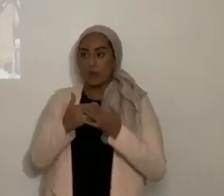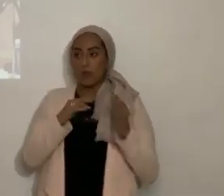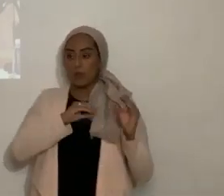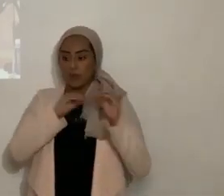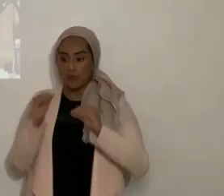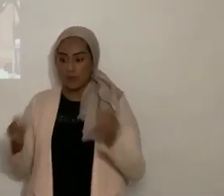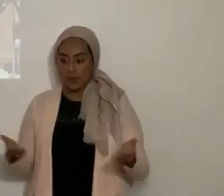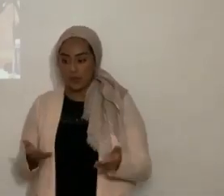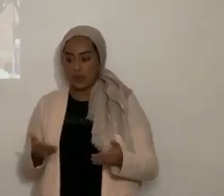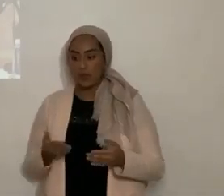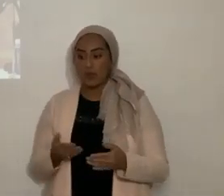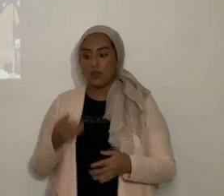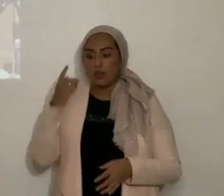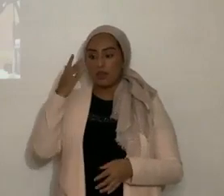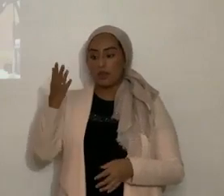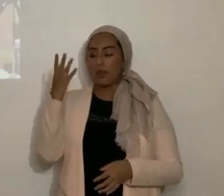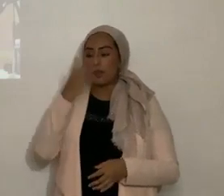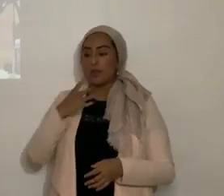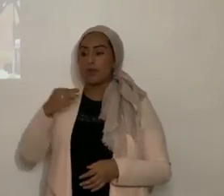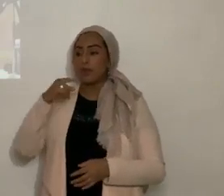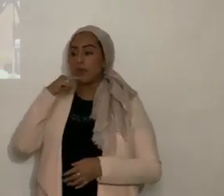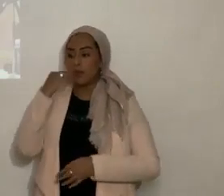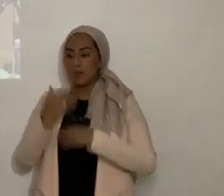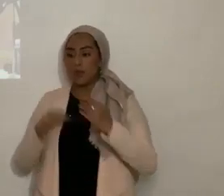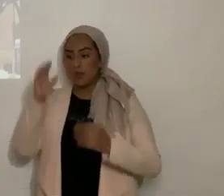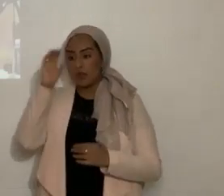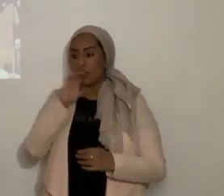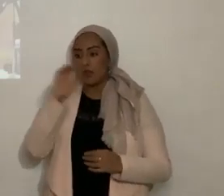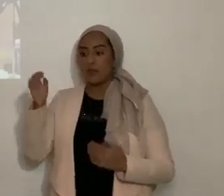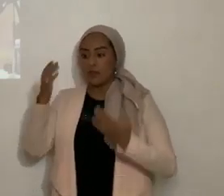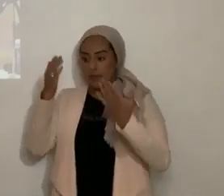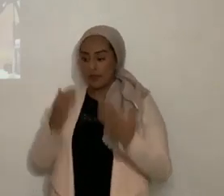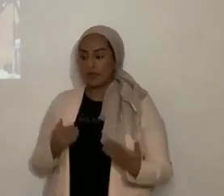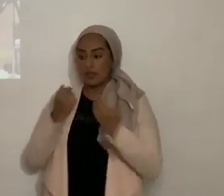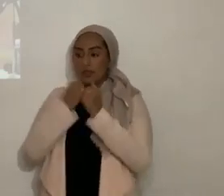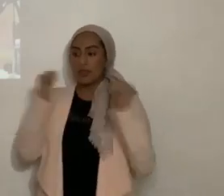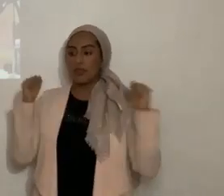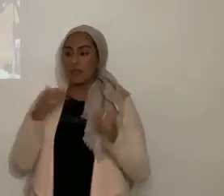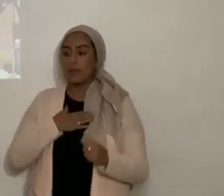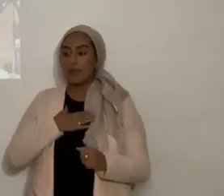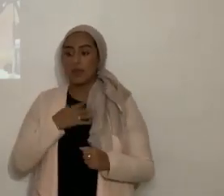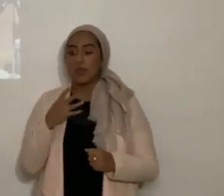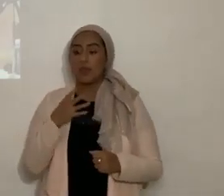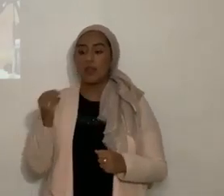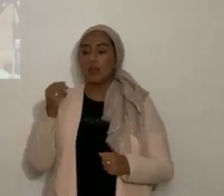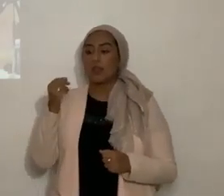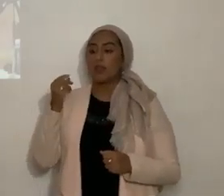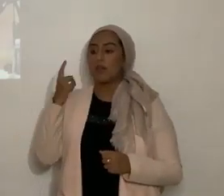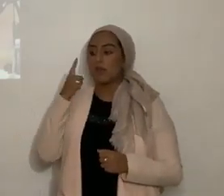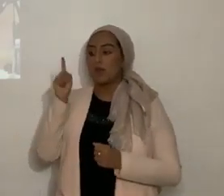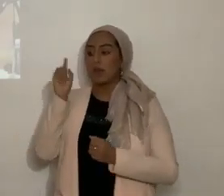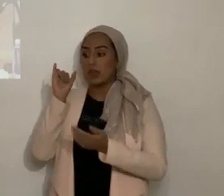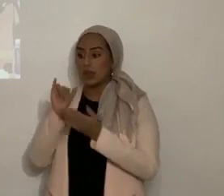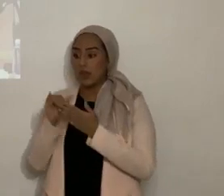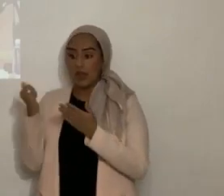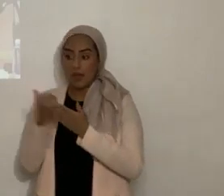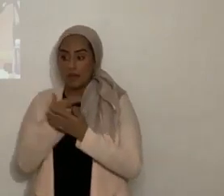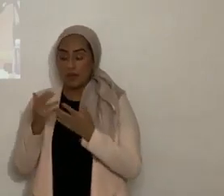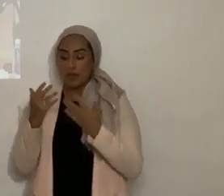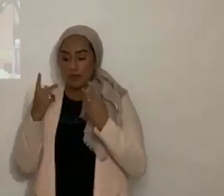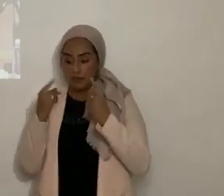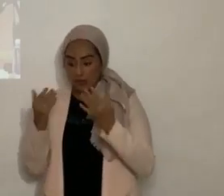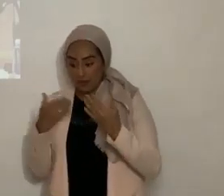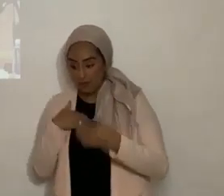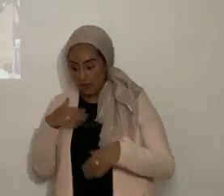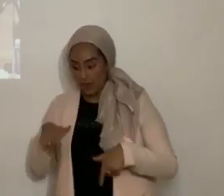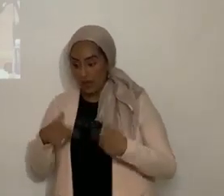traído a ti, que por tu sacrificio único y perfecto de amor me salvaste, y que por eso y por todo lo que ya has hecho en